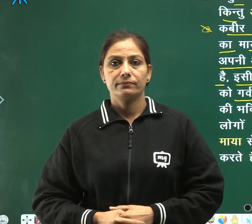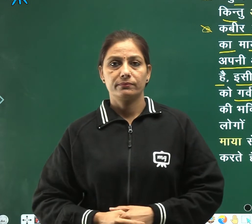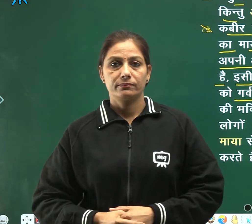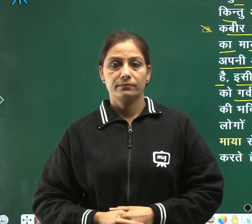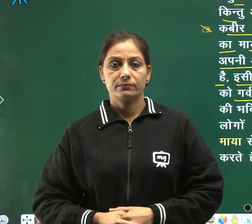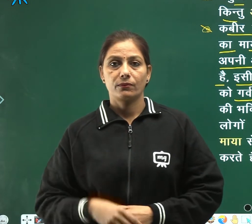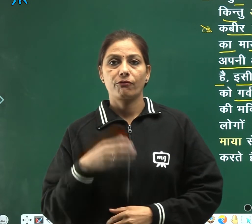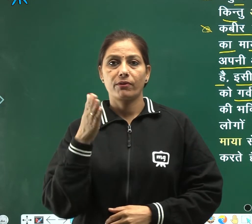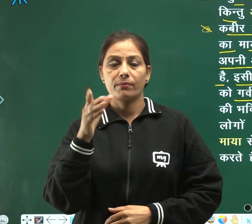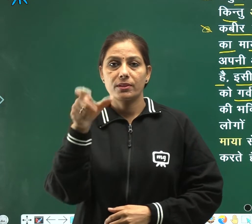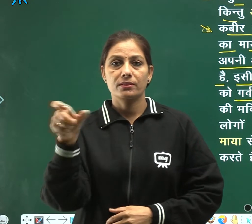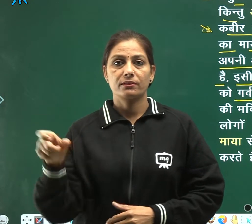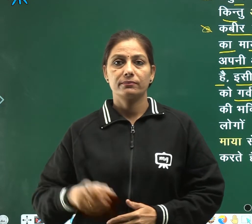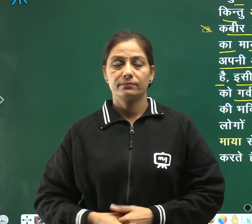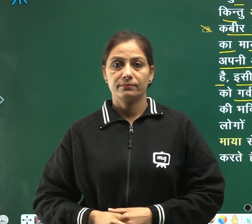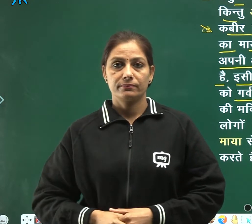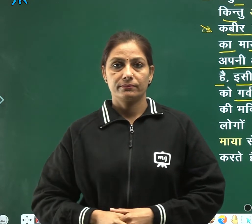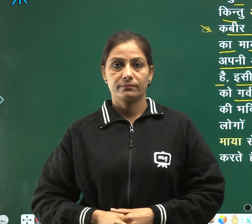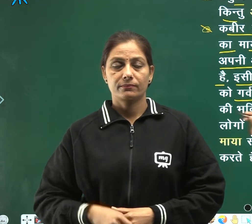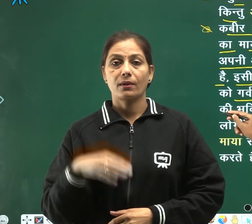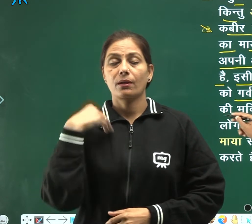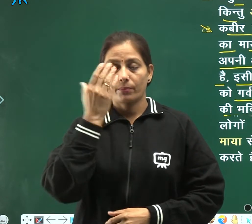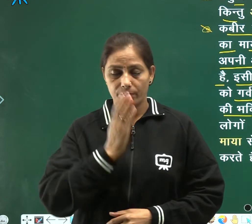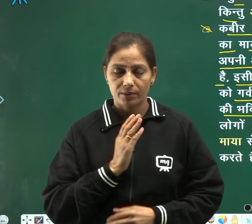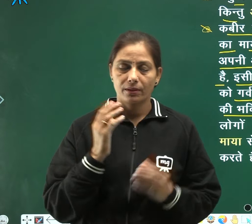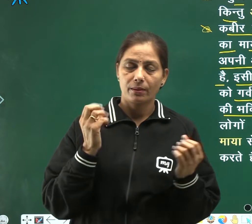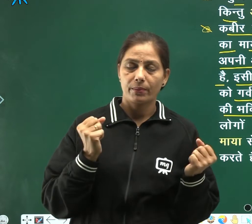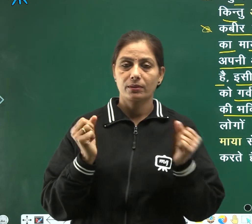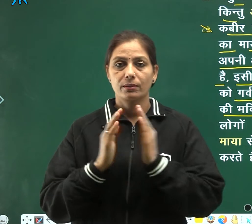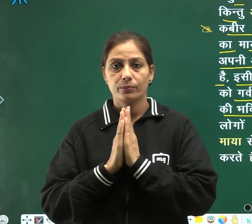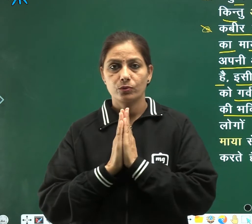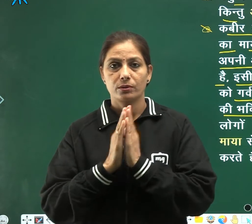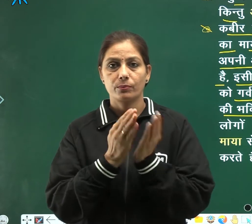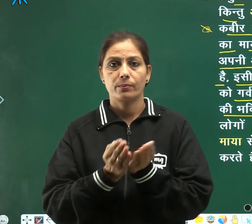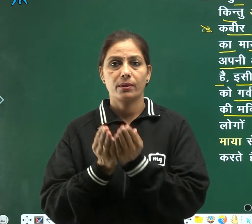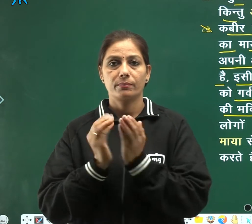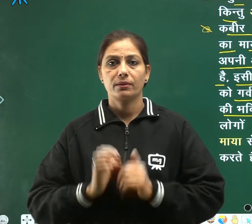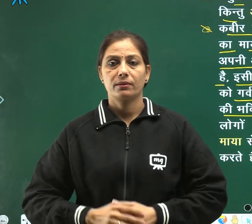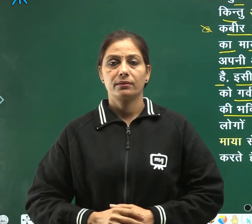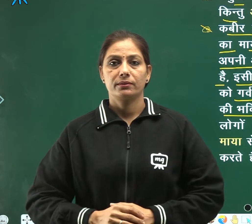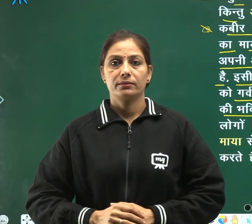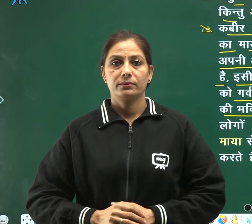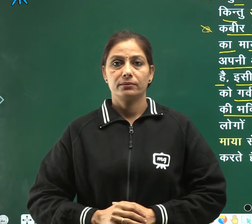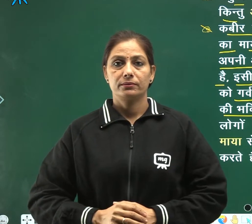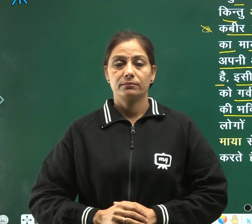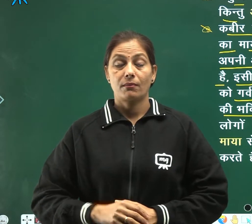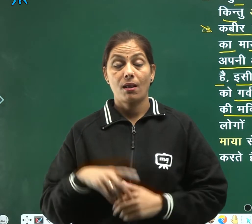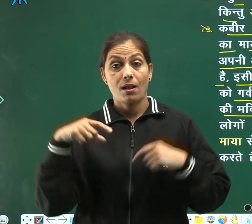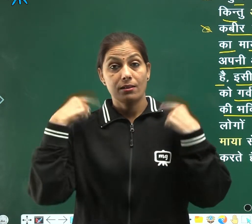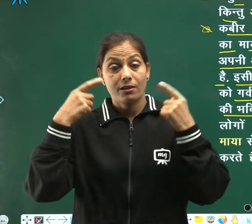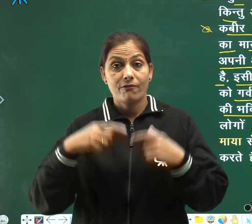वे परमात्मा की भक्ति में दीवाना